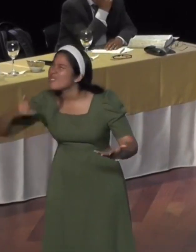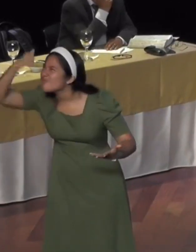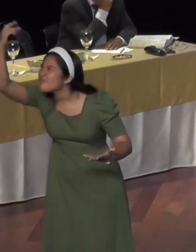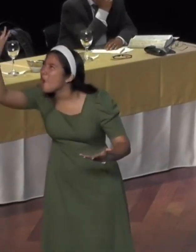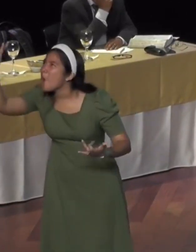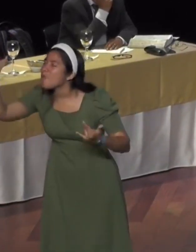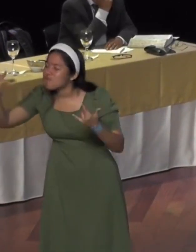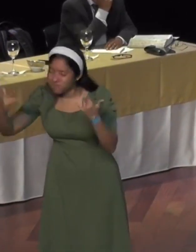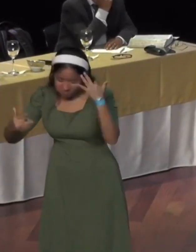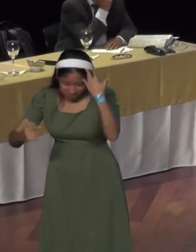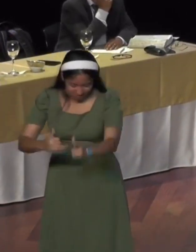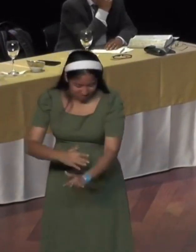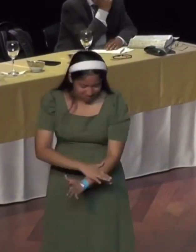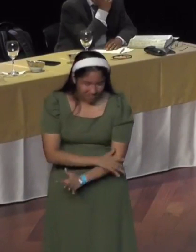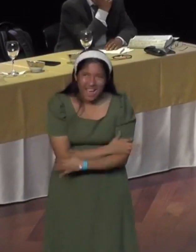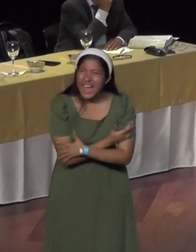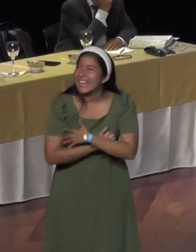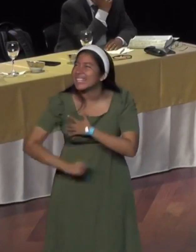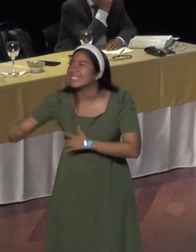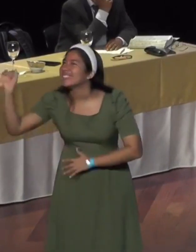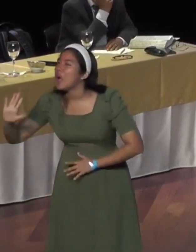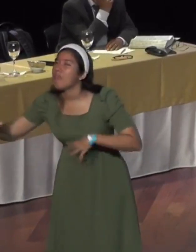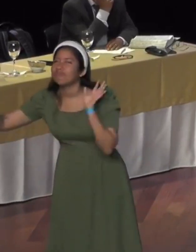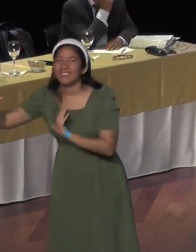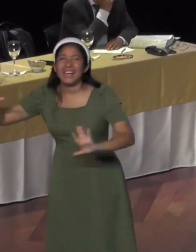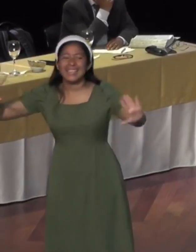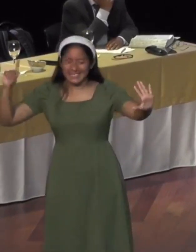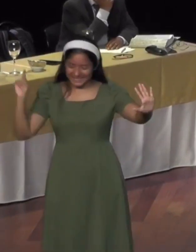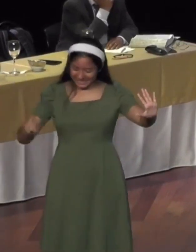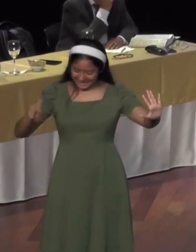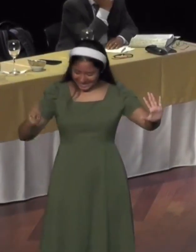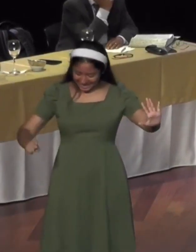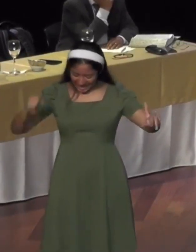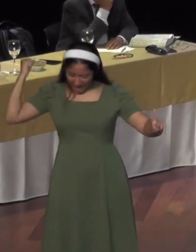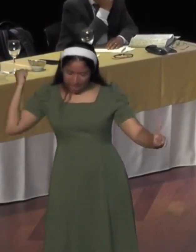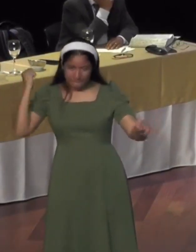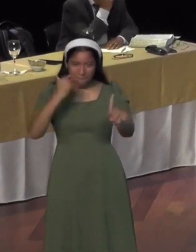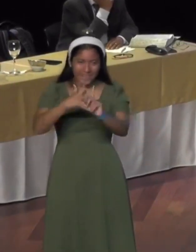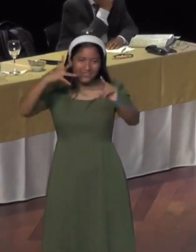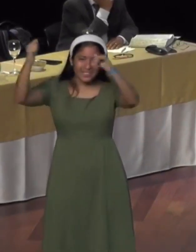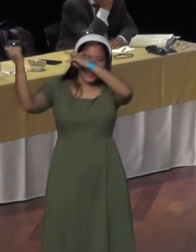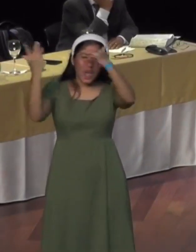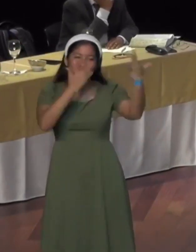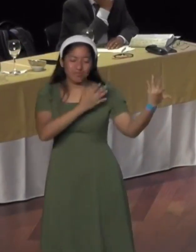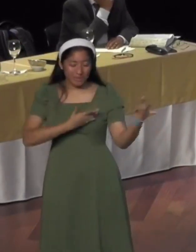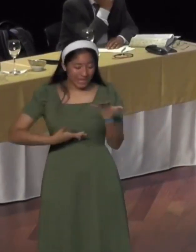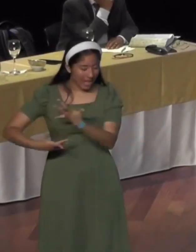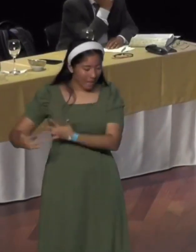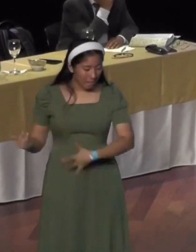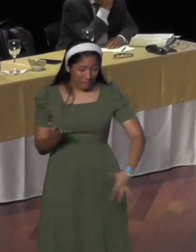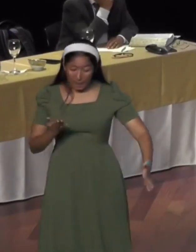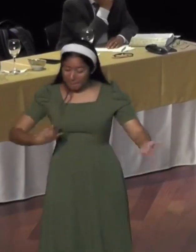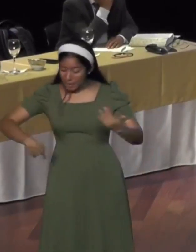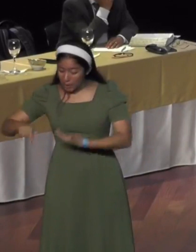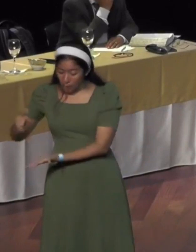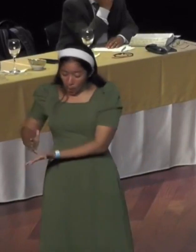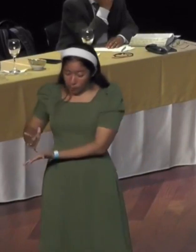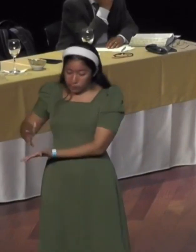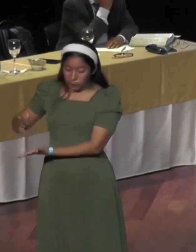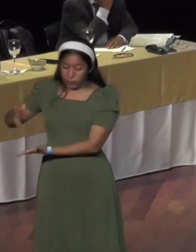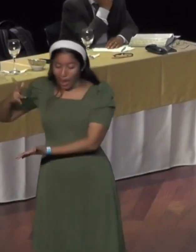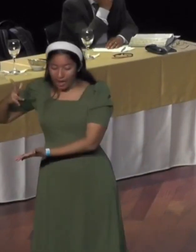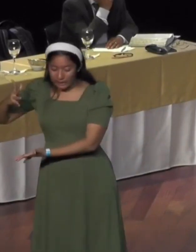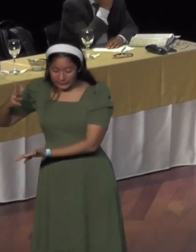Las naciones tienden de un hilo a punto de una guerra mundial. La economía colapsando.